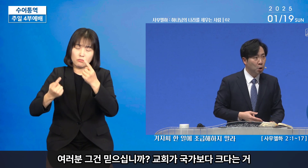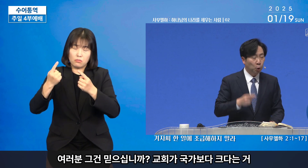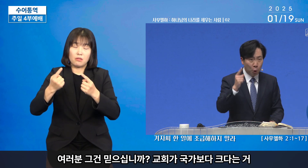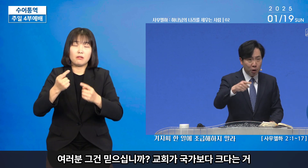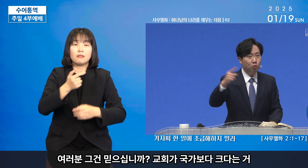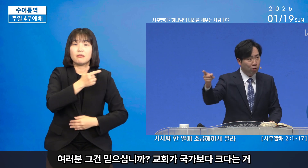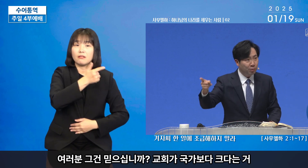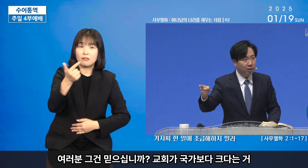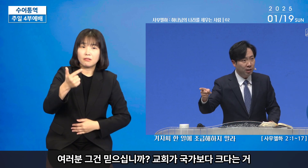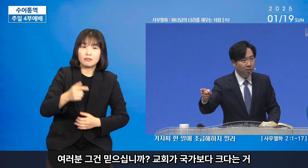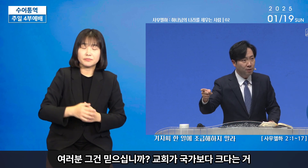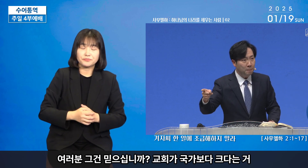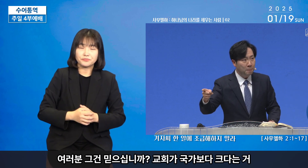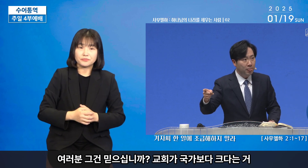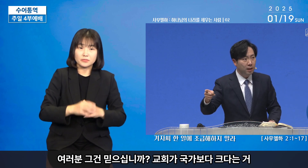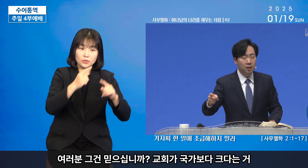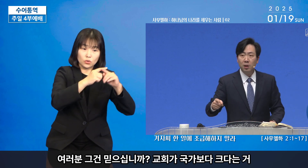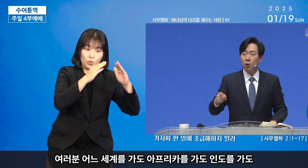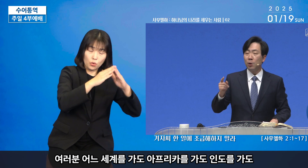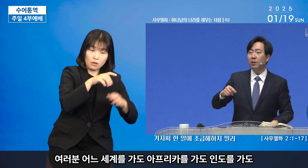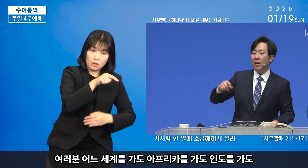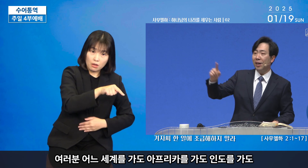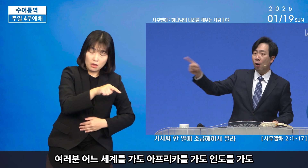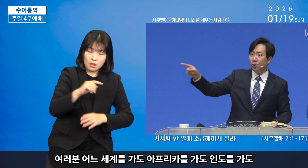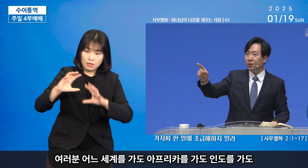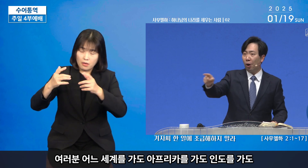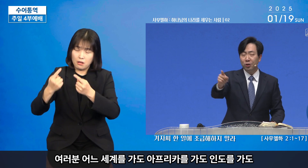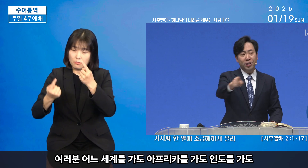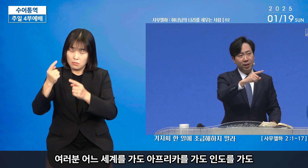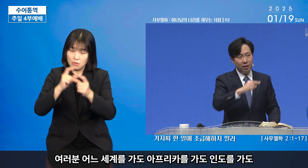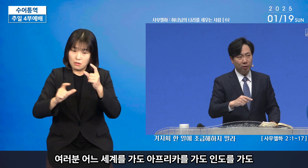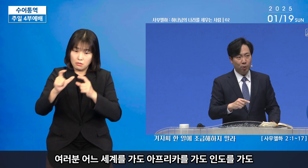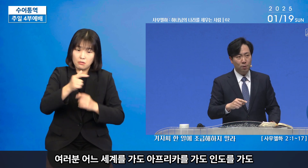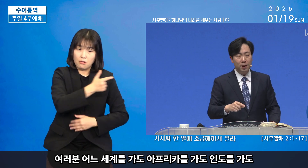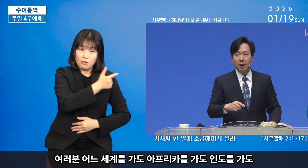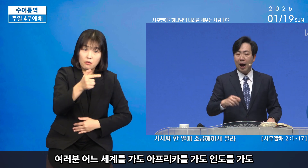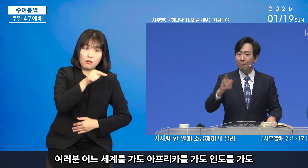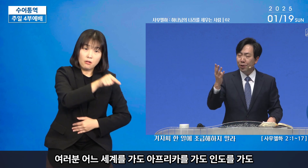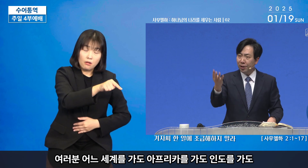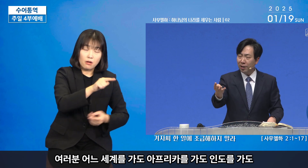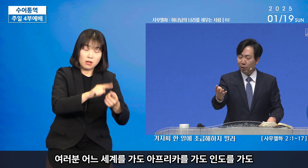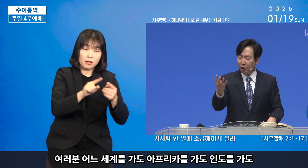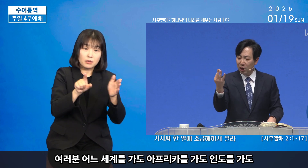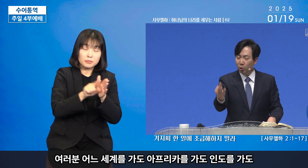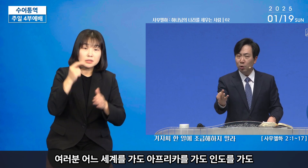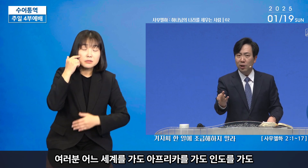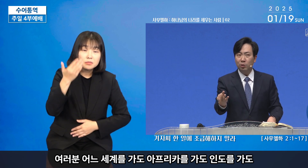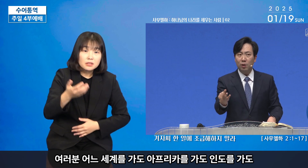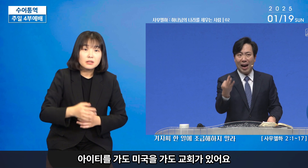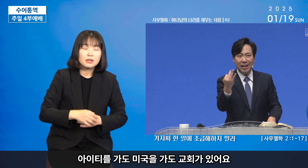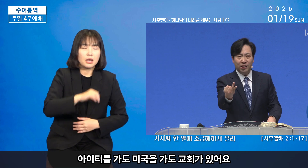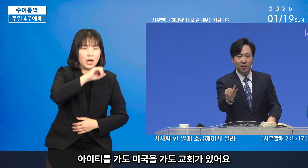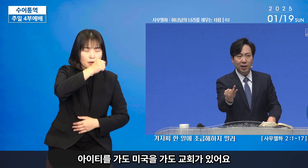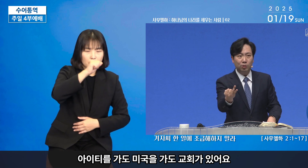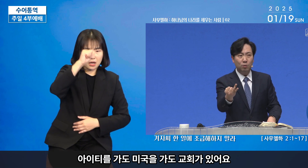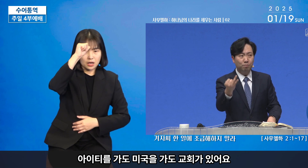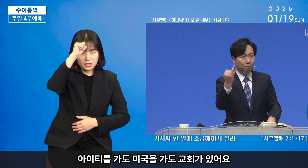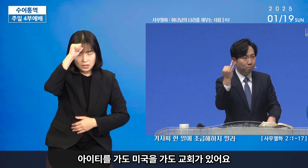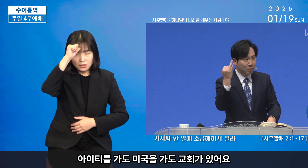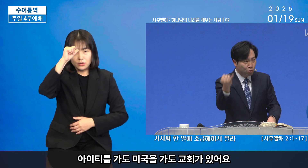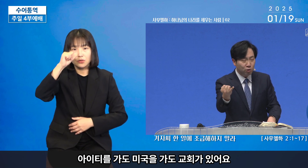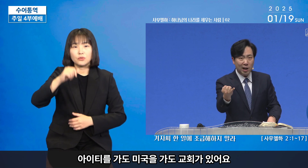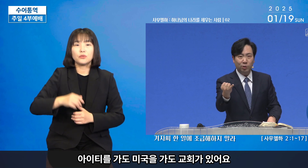믿으십니까? 교회가 국가보다 크다는 것? 여러분, 세계 어느 세계를 가도, 아프리카를 가도, 인도를 가도, 아이티를